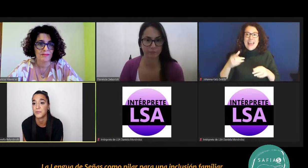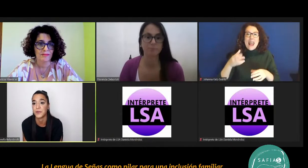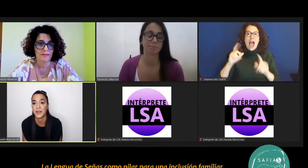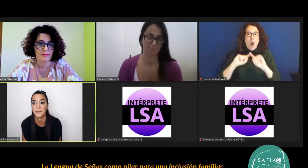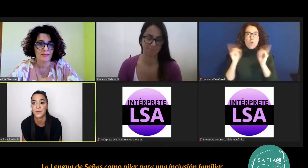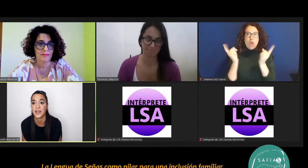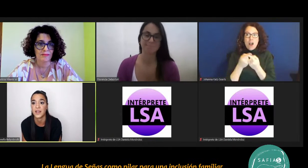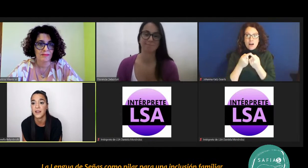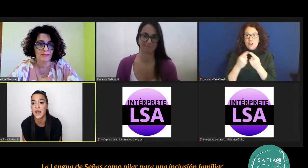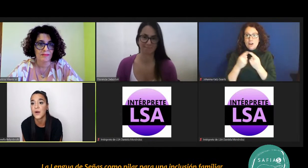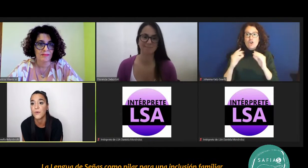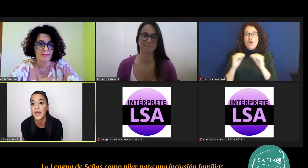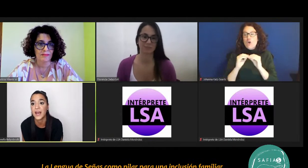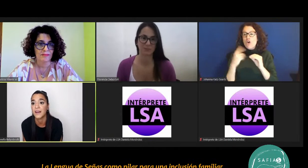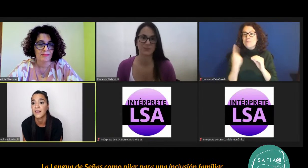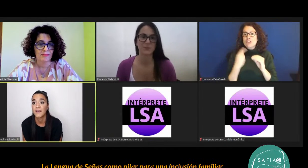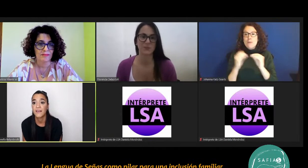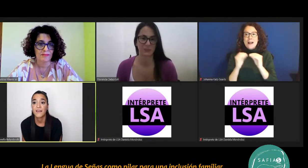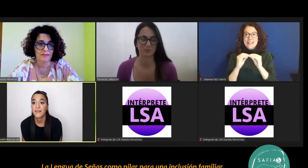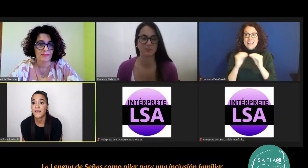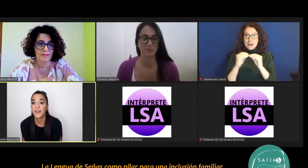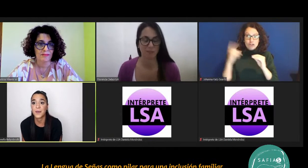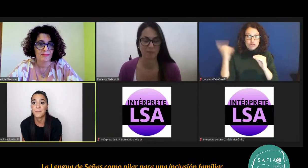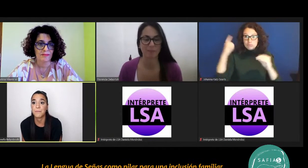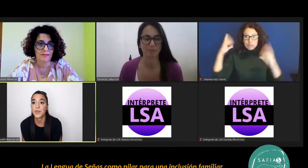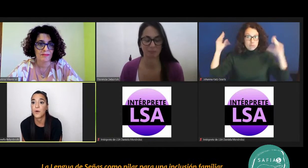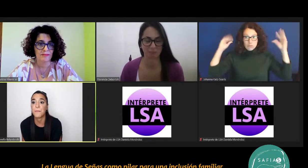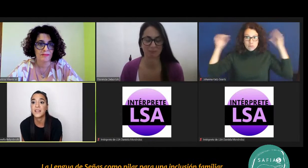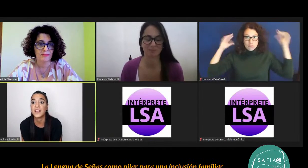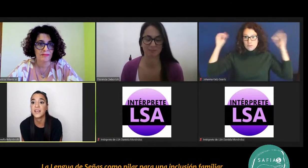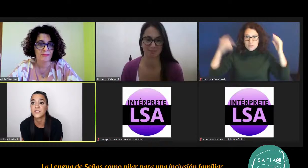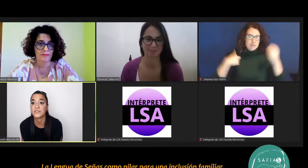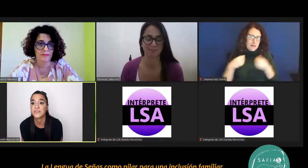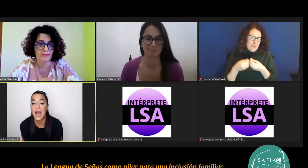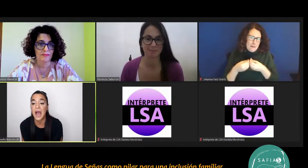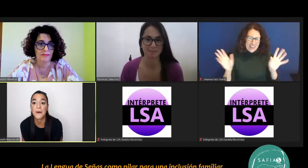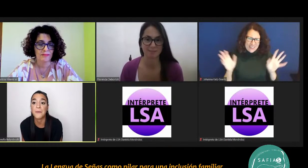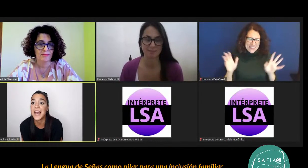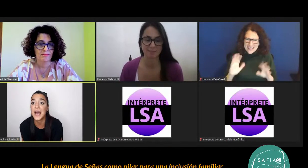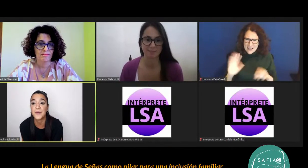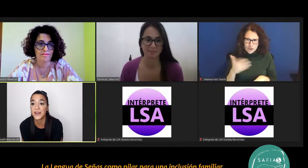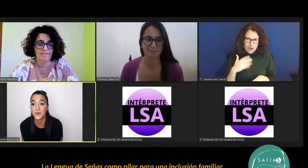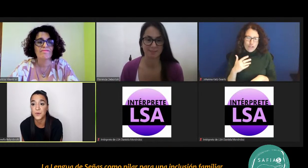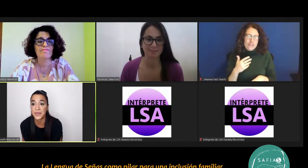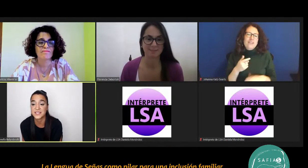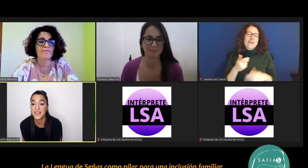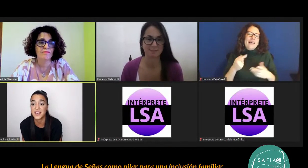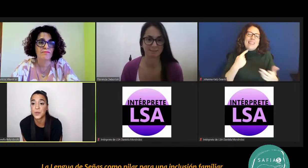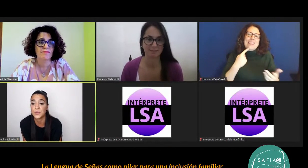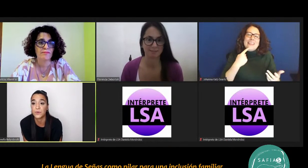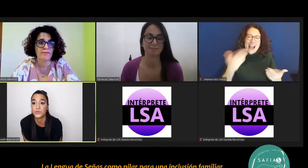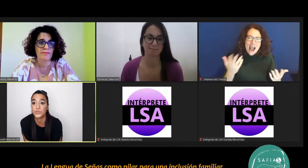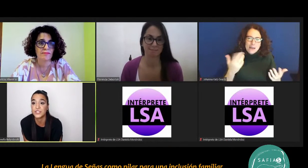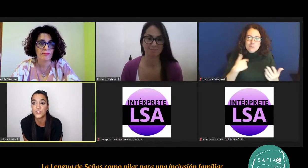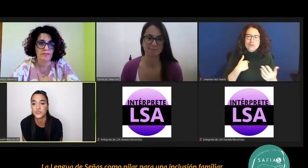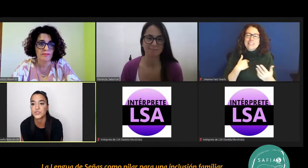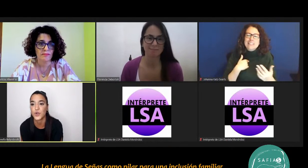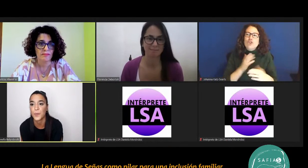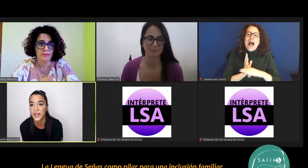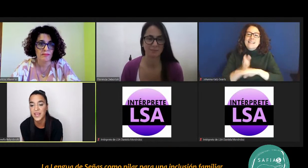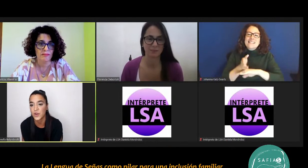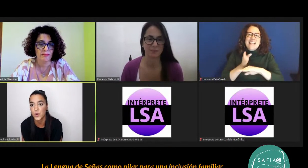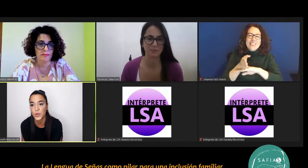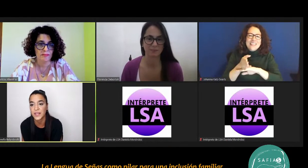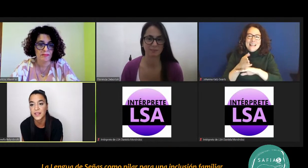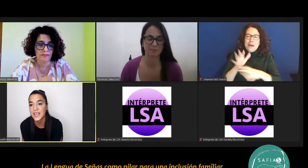movían por el aula, mis compañeros hablaban y no había silencio, había bullicio, y yo eso